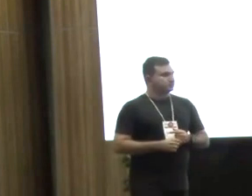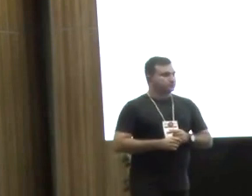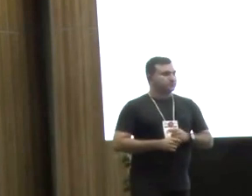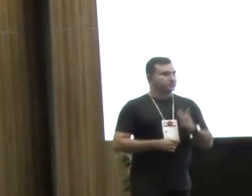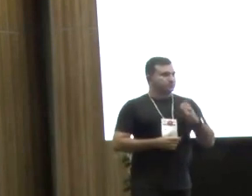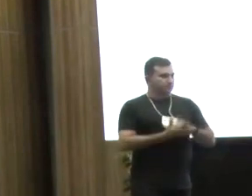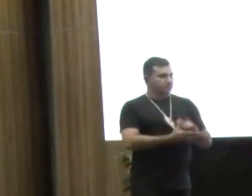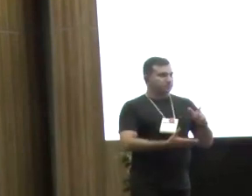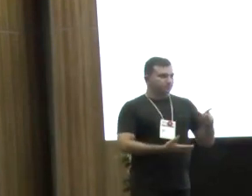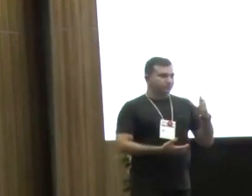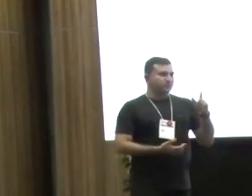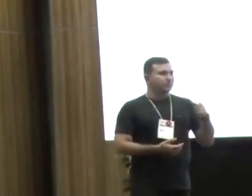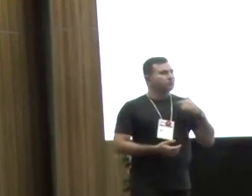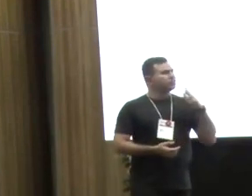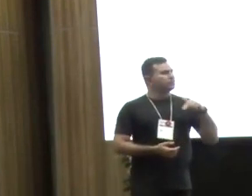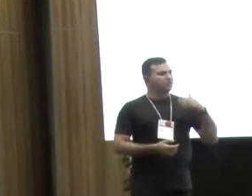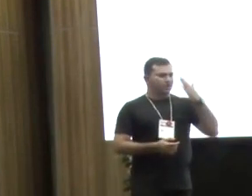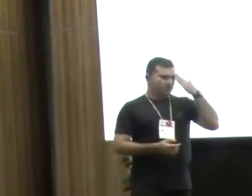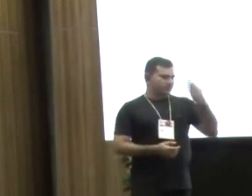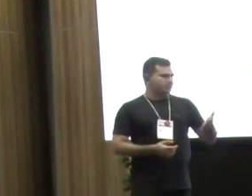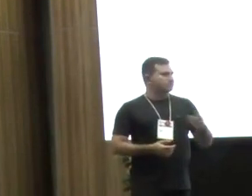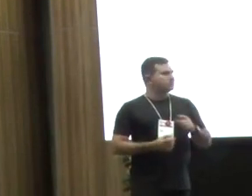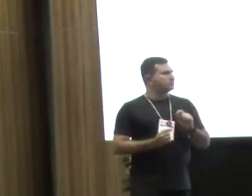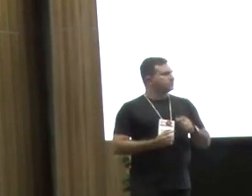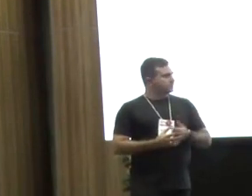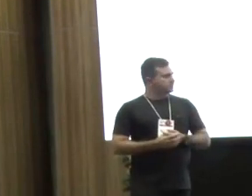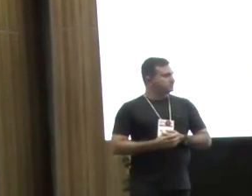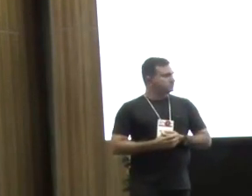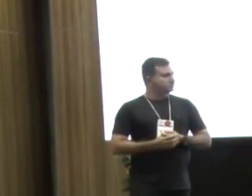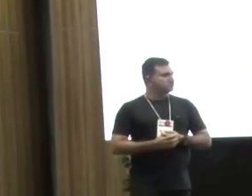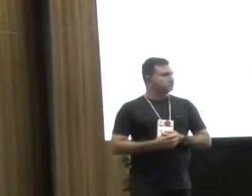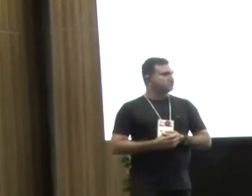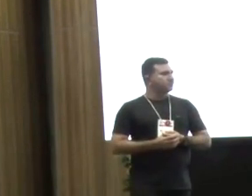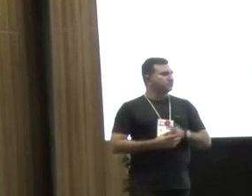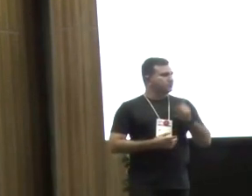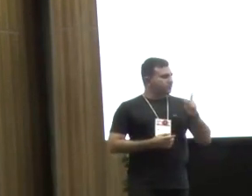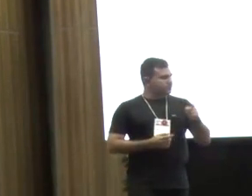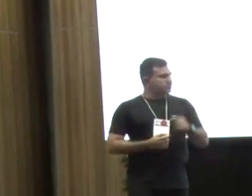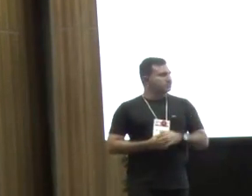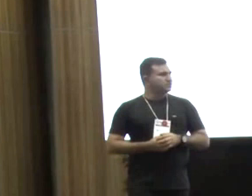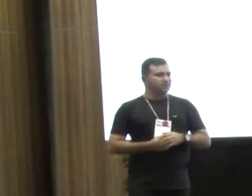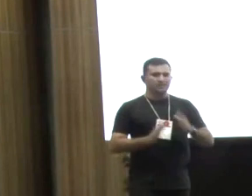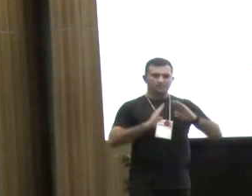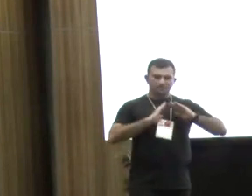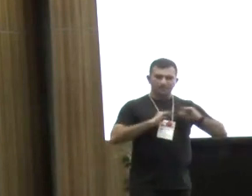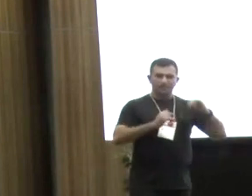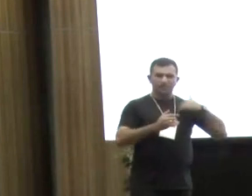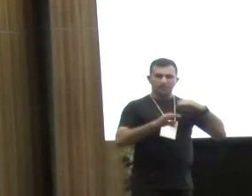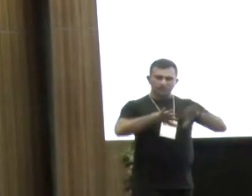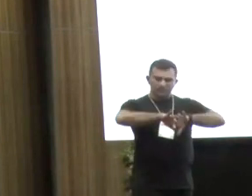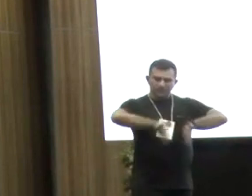agradeci. Aí ele falou, o quê, Vânia? Você ter pedido a separação.